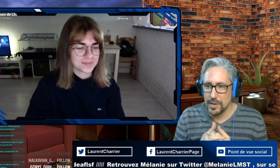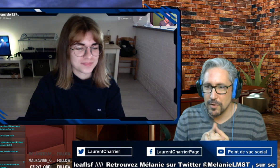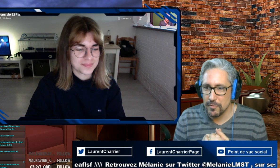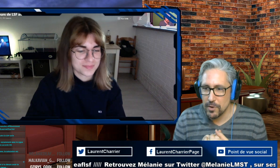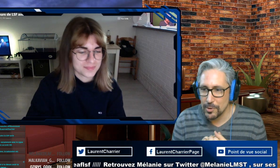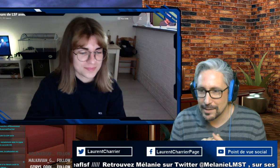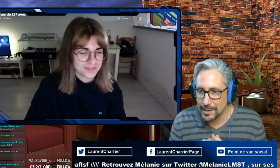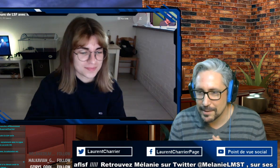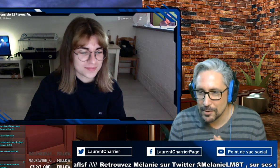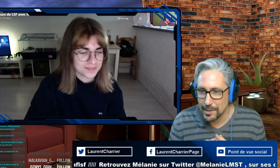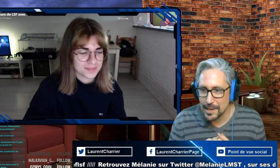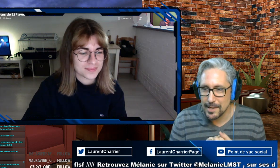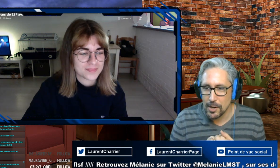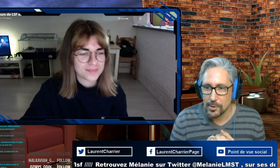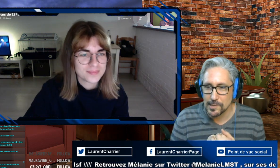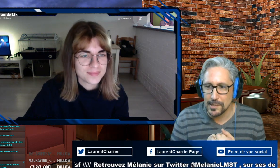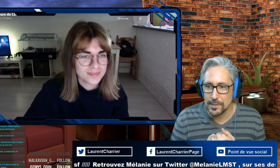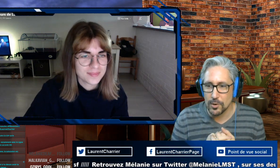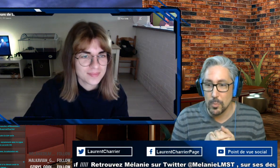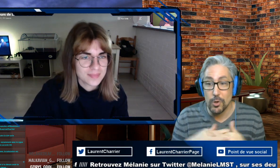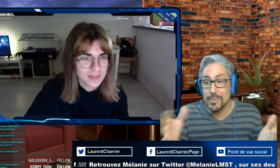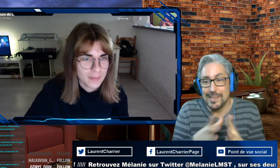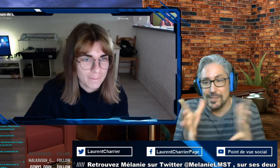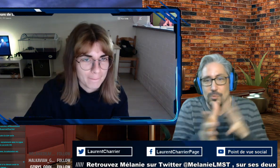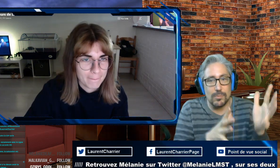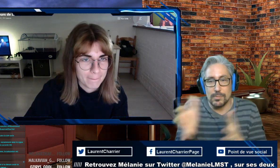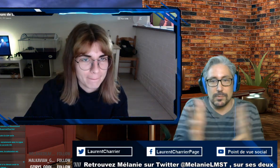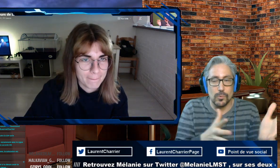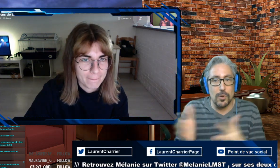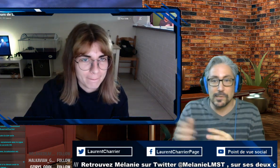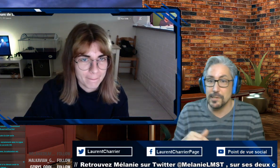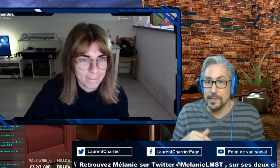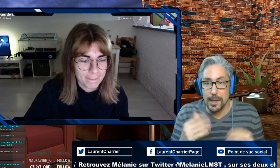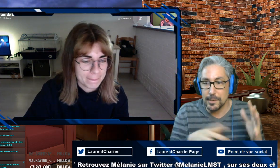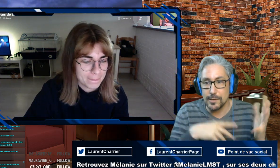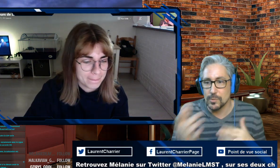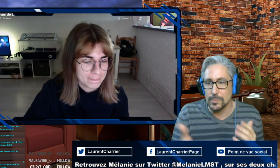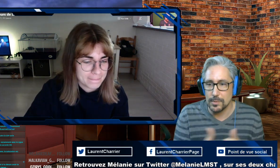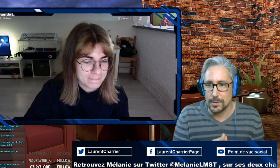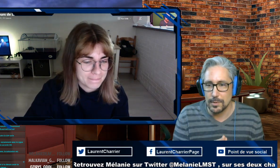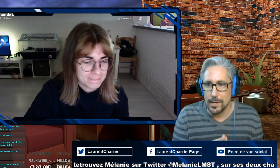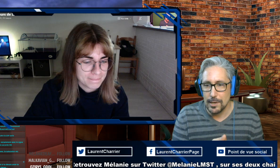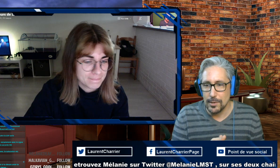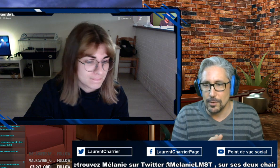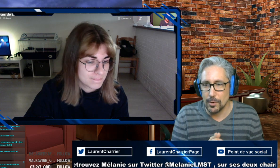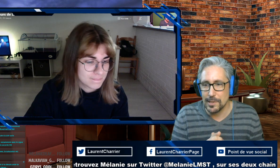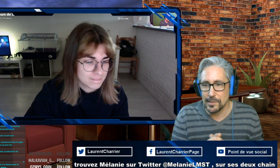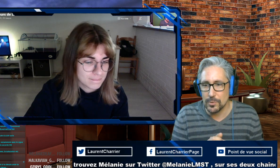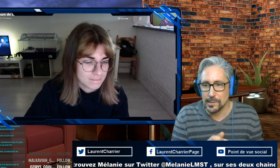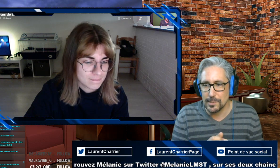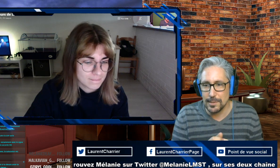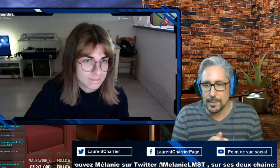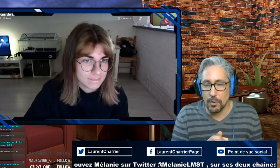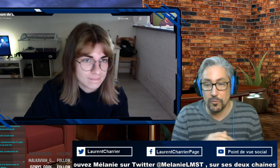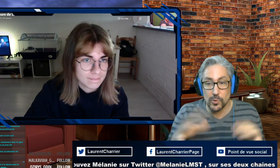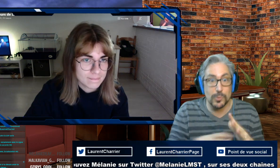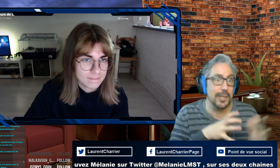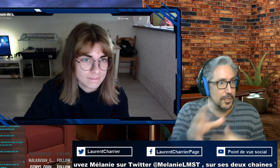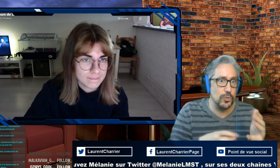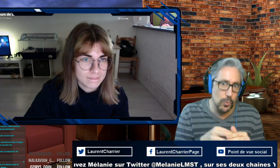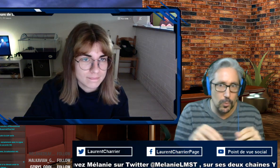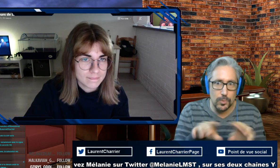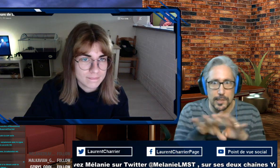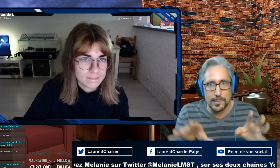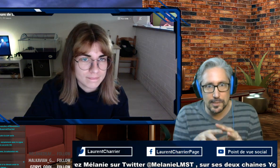Si tu devais avoir le katakana hiragana en signe, bah oui, mais ils ont leur signière, ils ont une langue des signes aussi, et en fonction